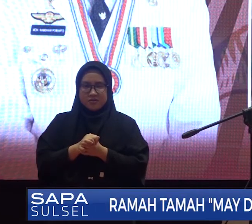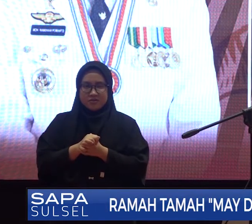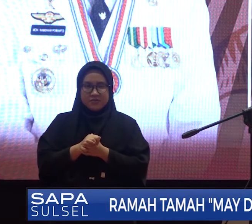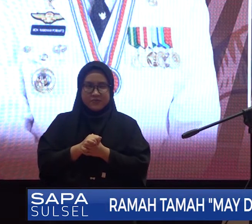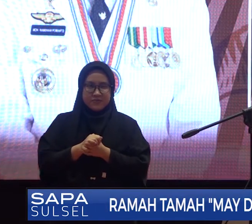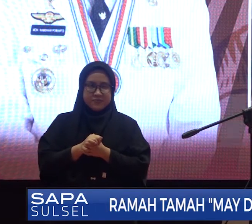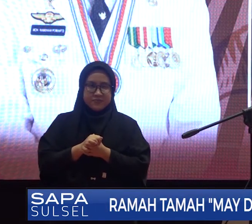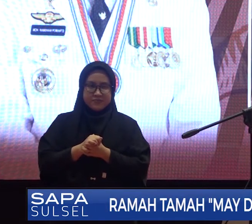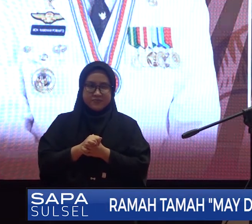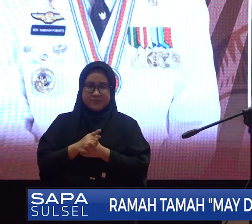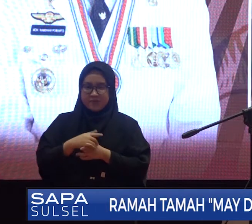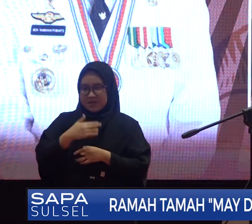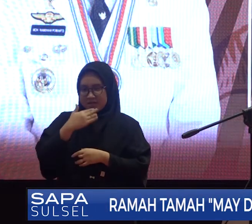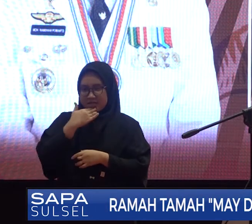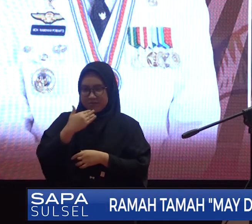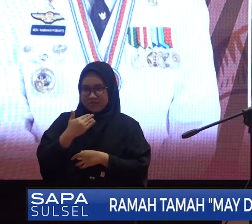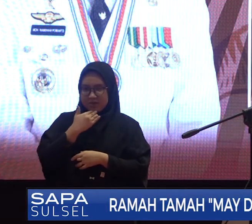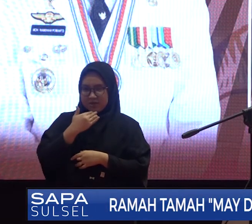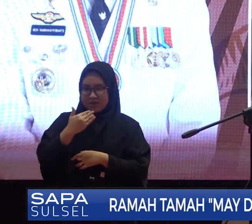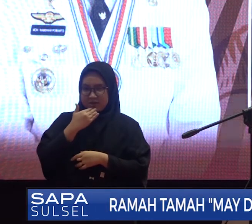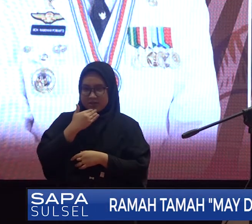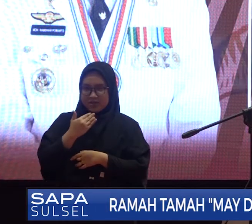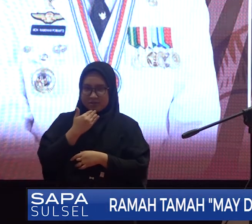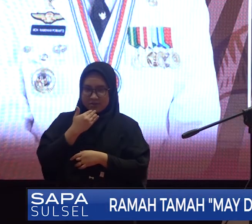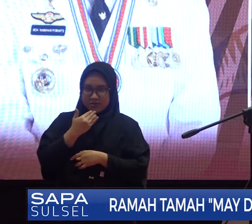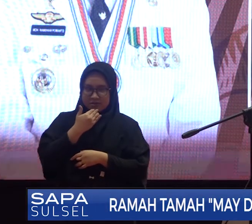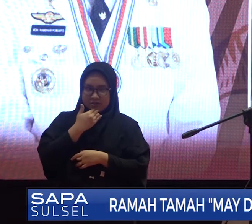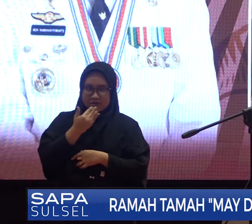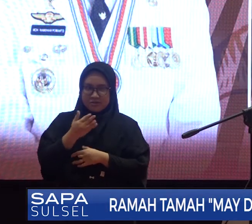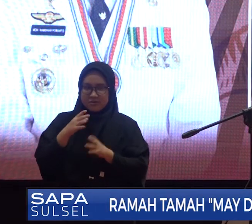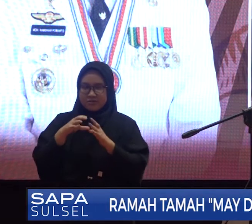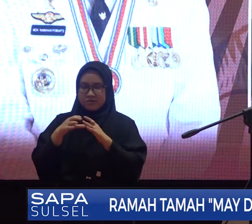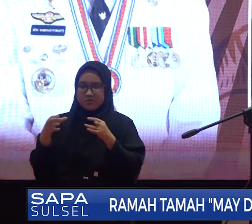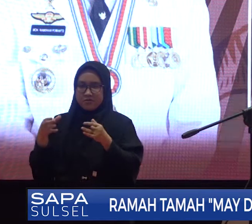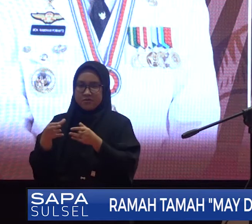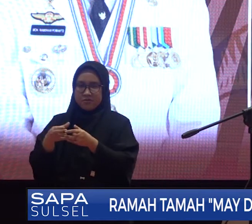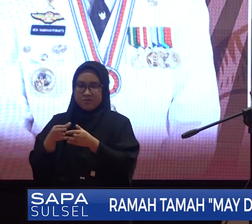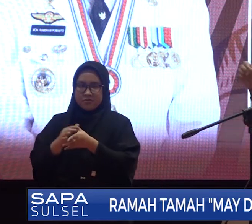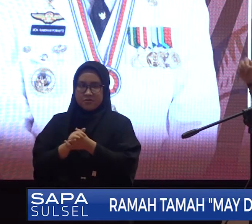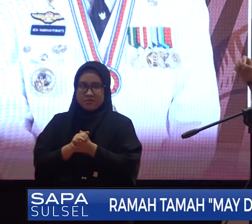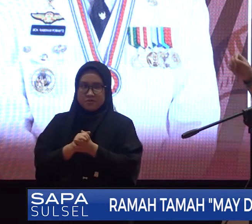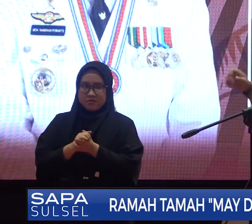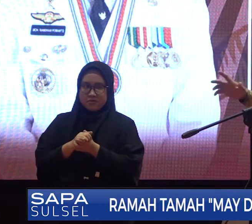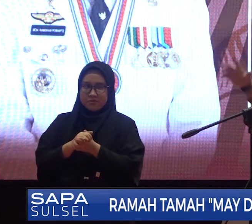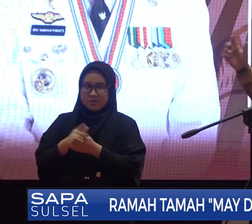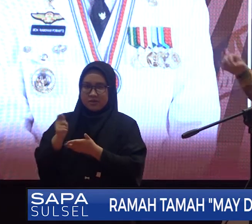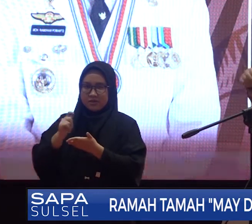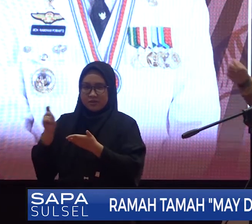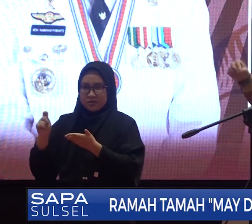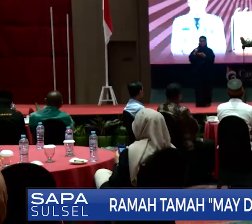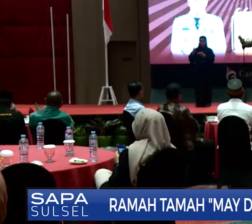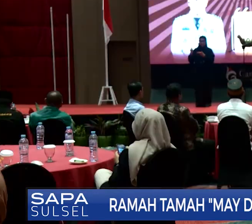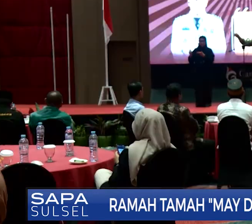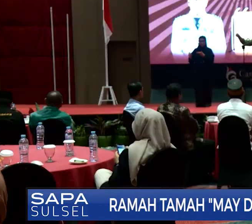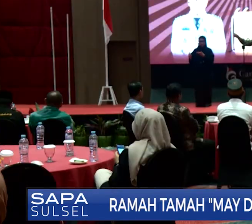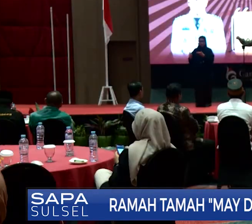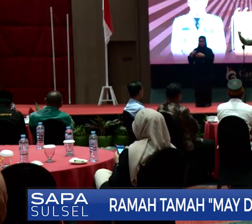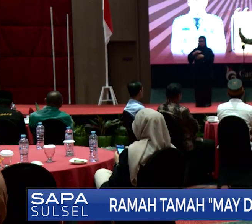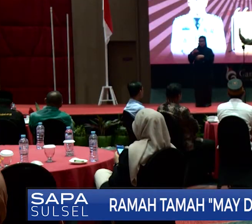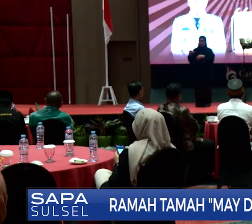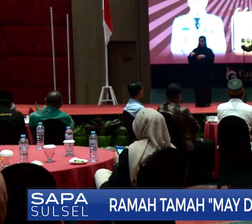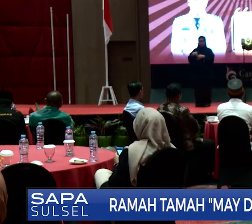sampai terima kasih teman-teman kehormatan bagi kami itu ada tanda tangan-tanda tangan itu semua kalau kaum pergerakan